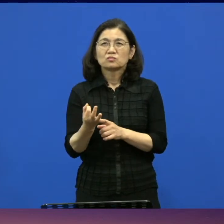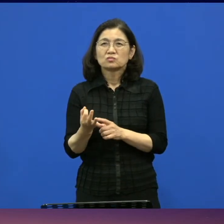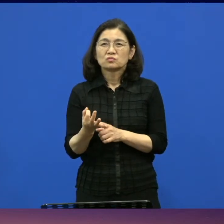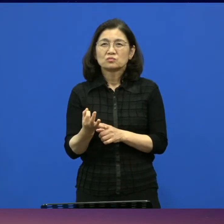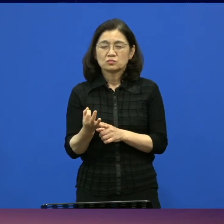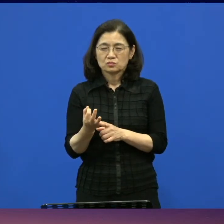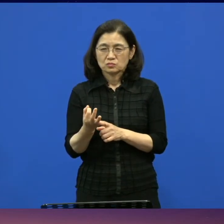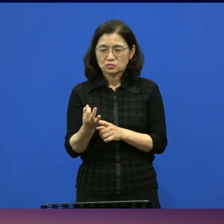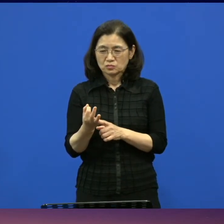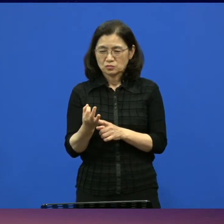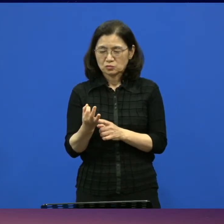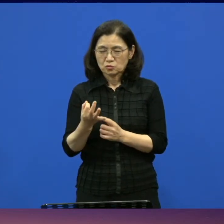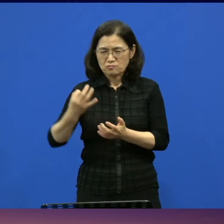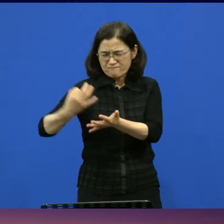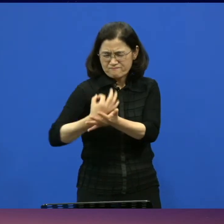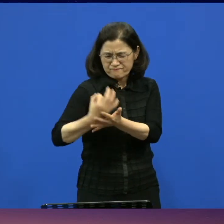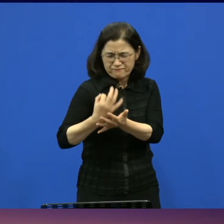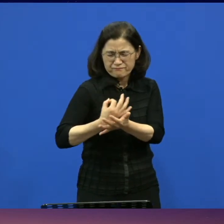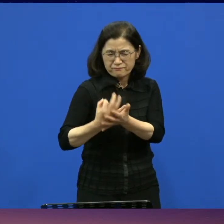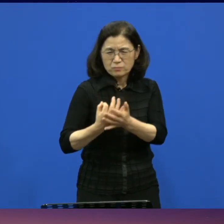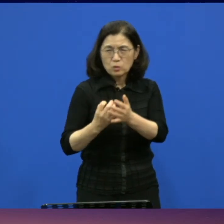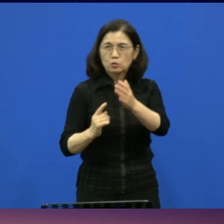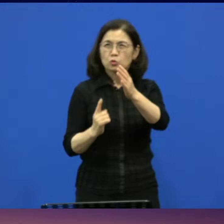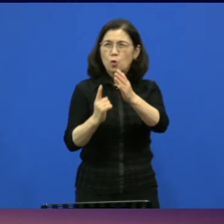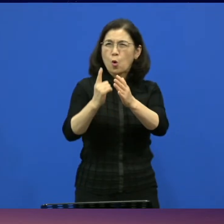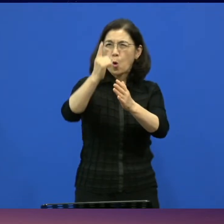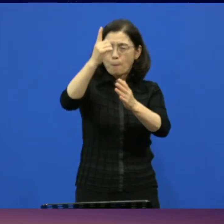더 높은 빌딩을 짓고,